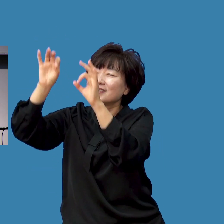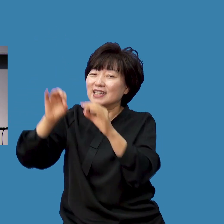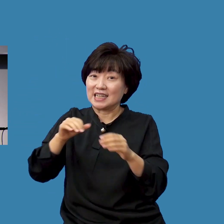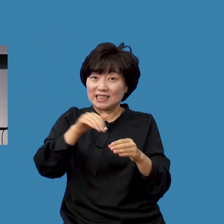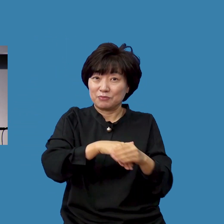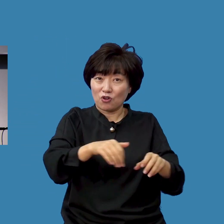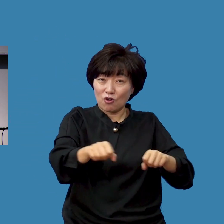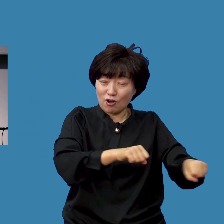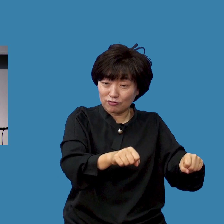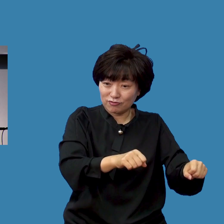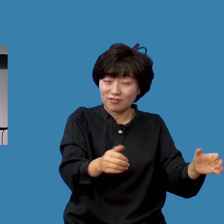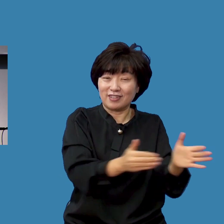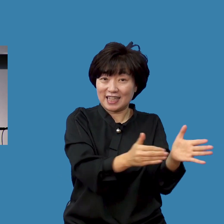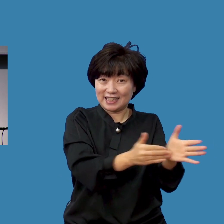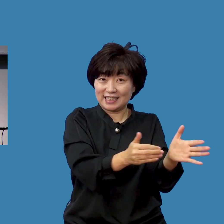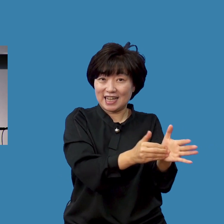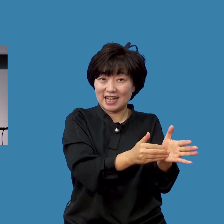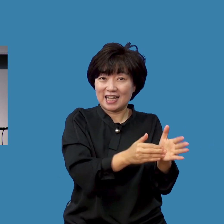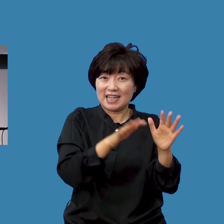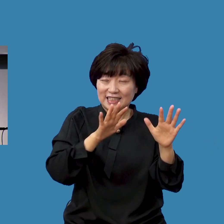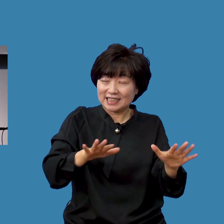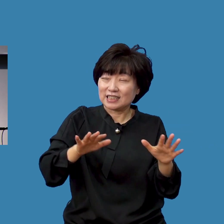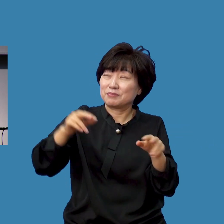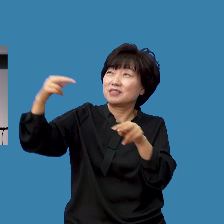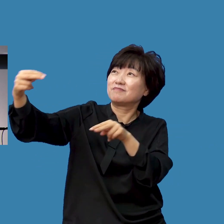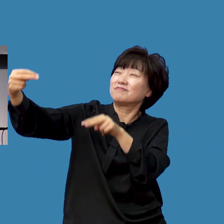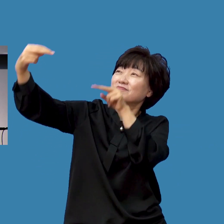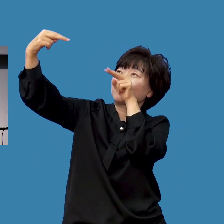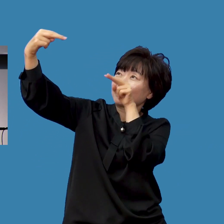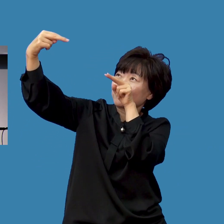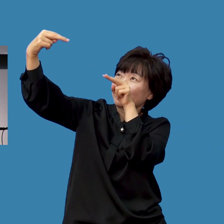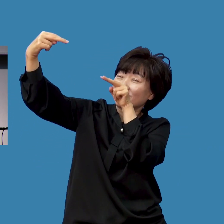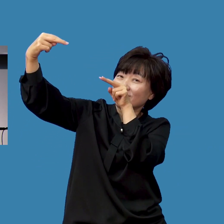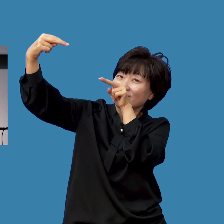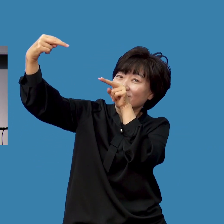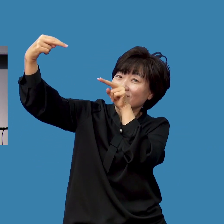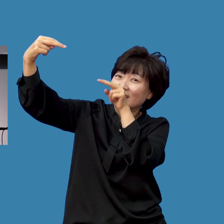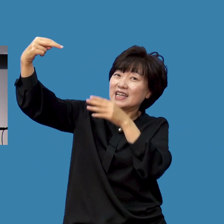그래서 심고 거두는 거 많이 했지? 자,